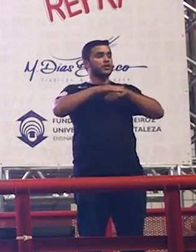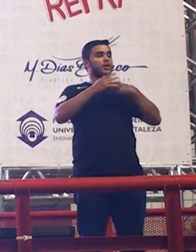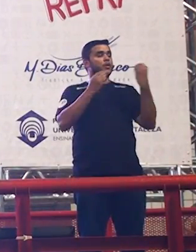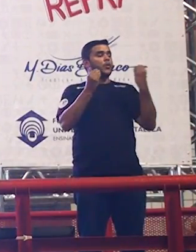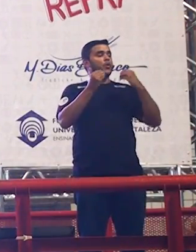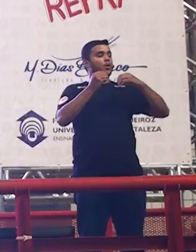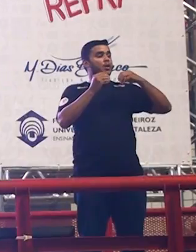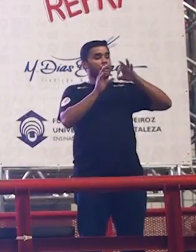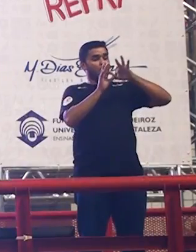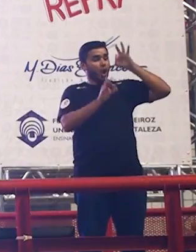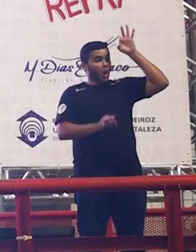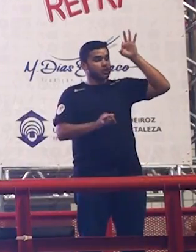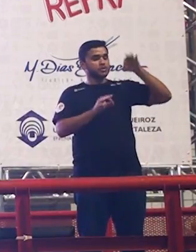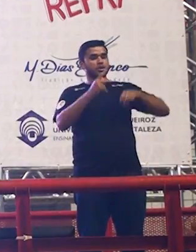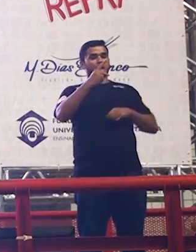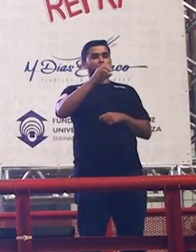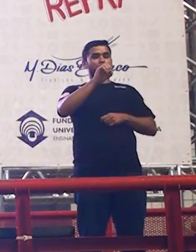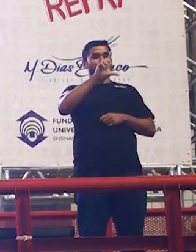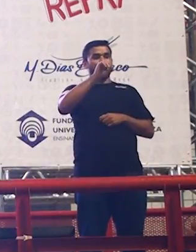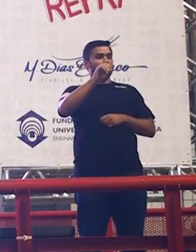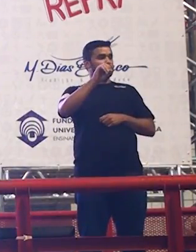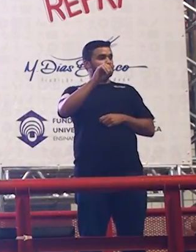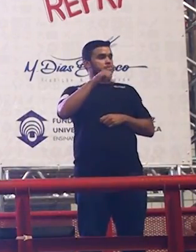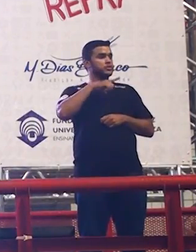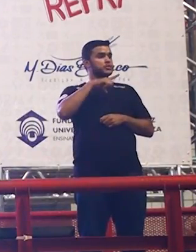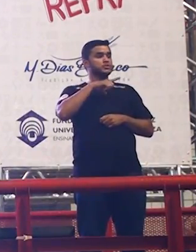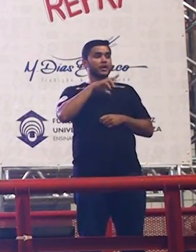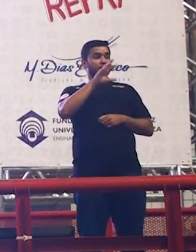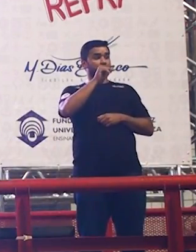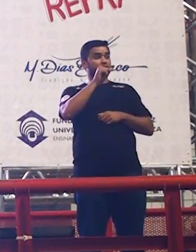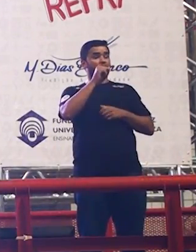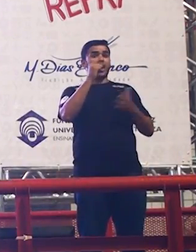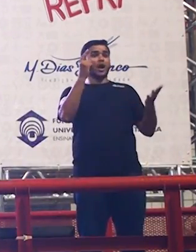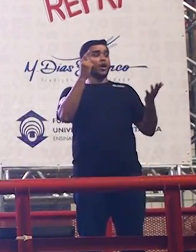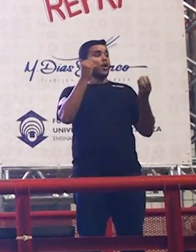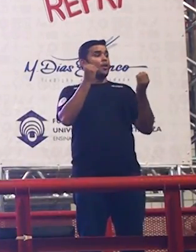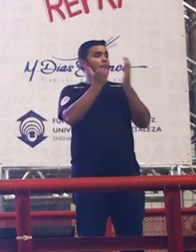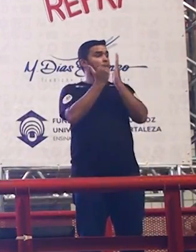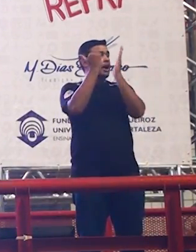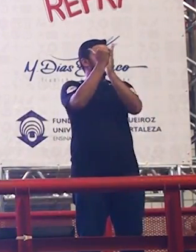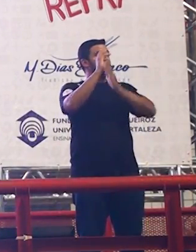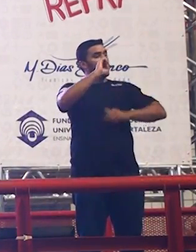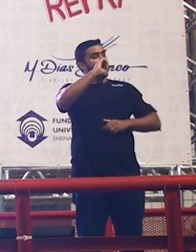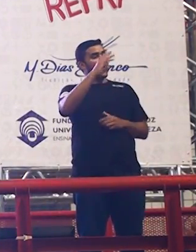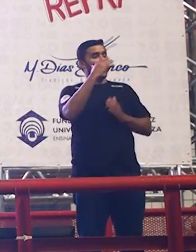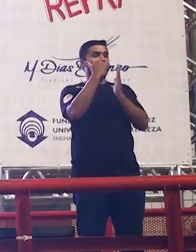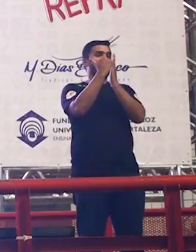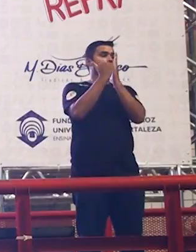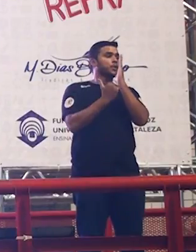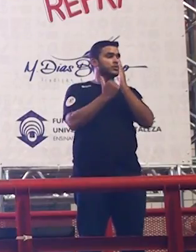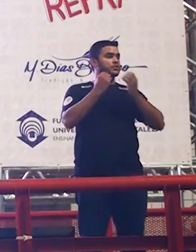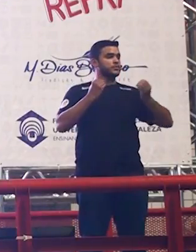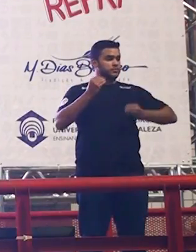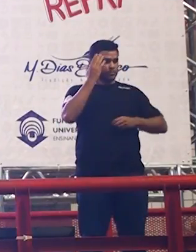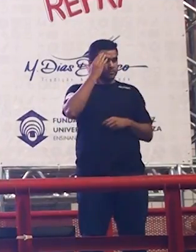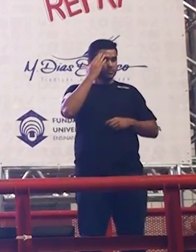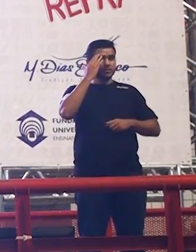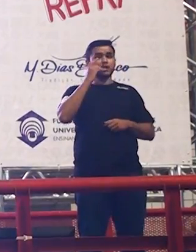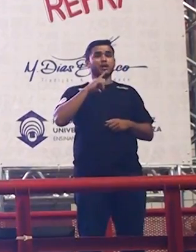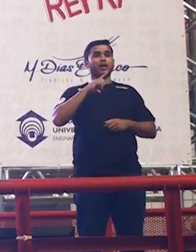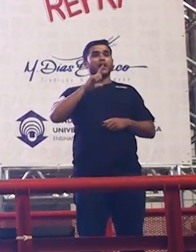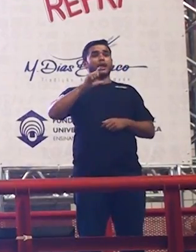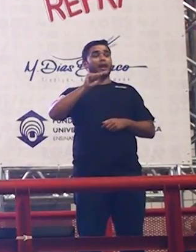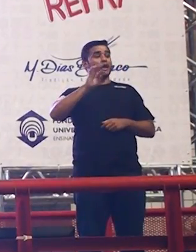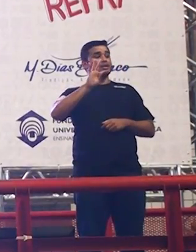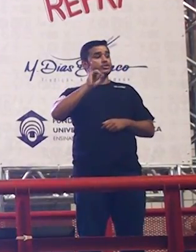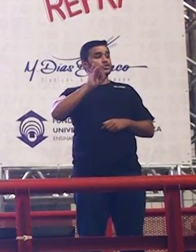Se eu me aproximo dos polos, a temperatura é alta ou é baixa? É baixa, né? Se eu encho o balão com ar frio e solto, o balão